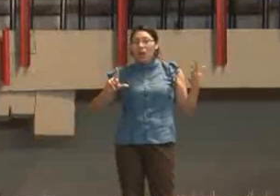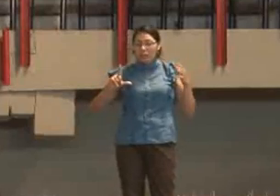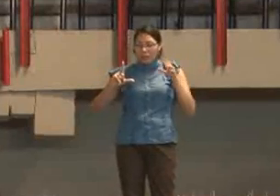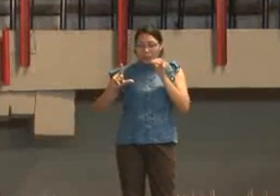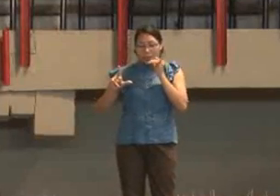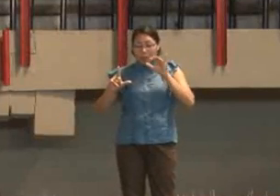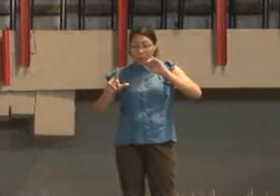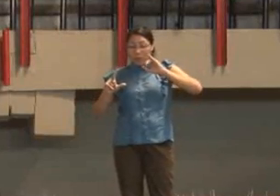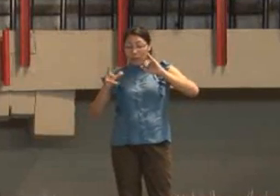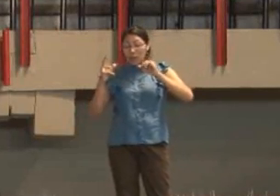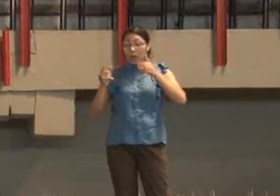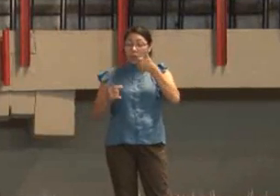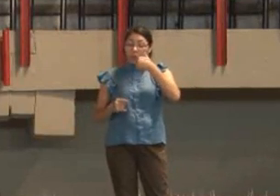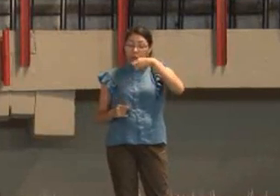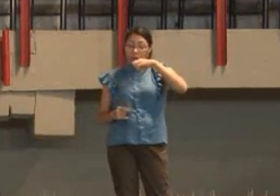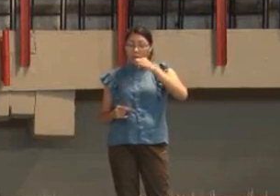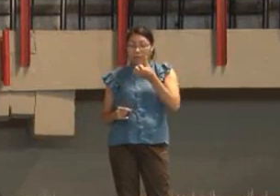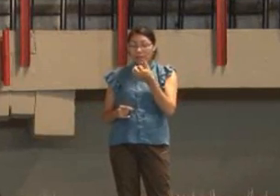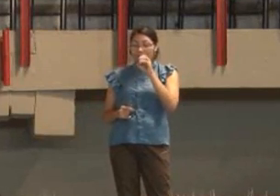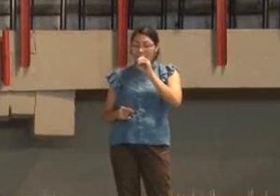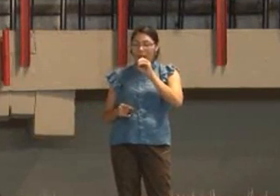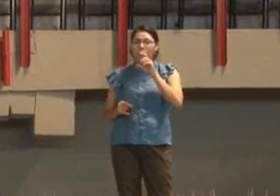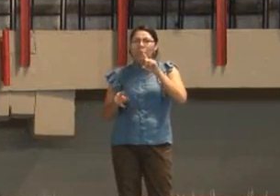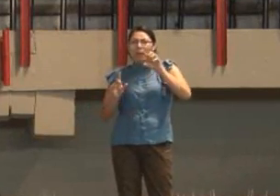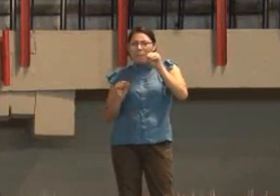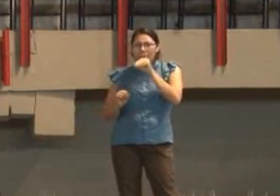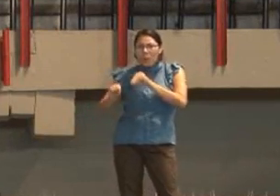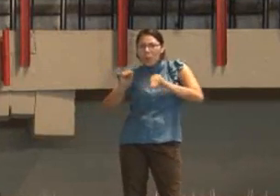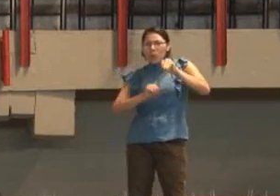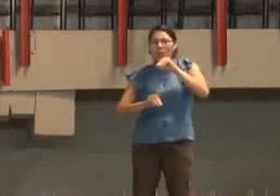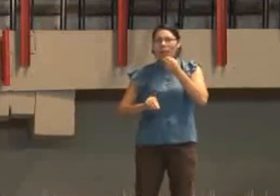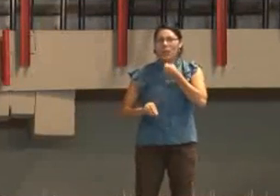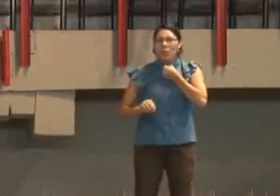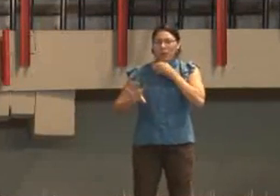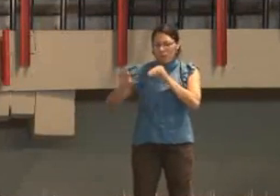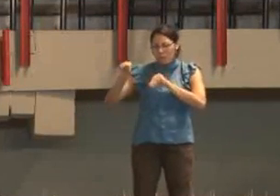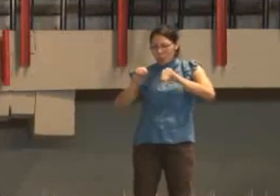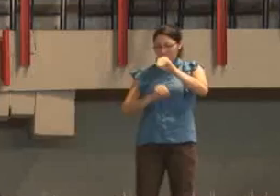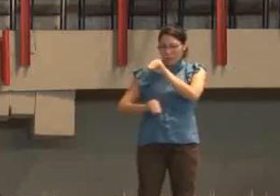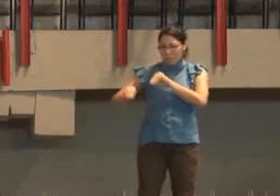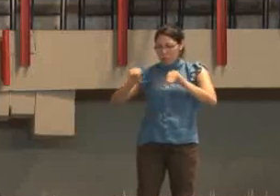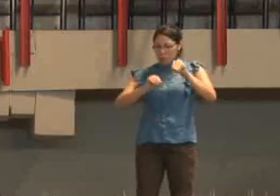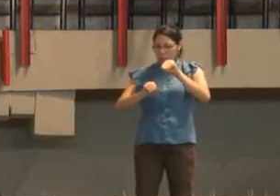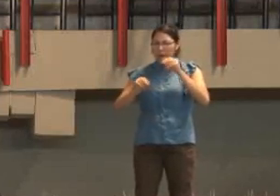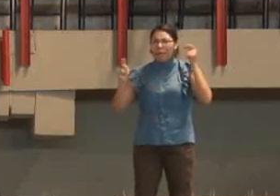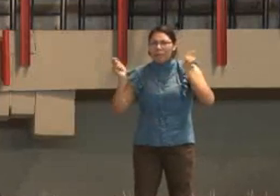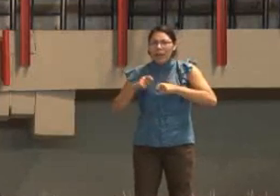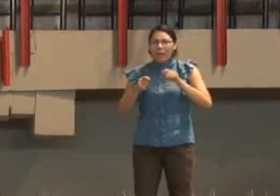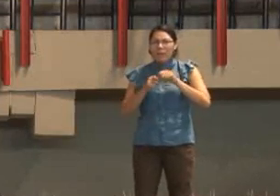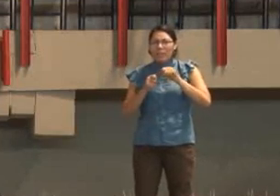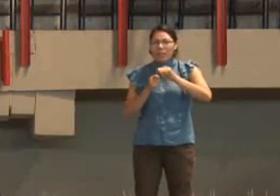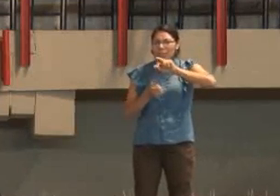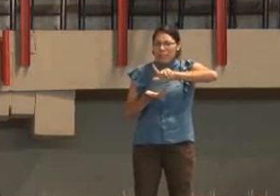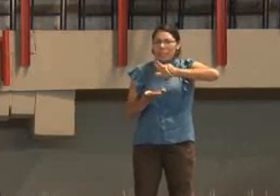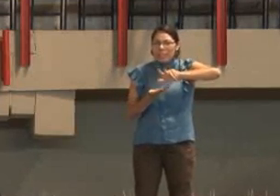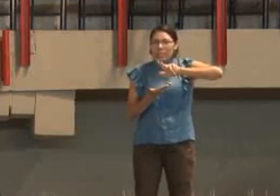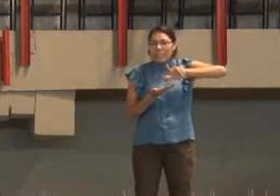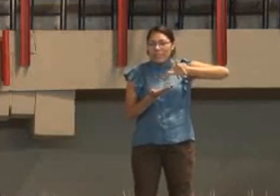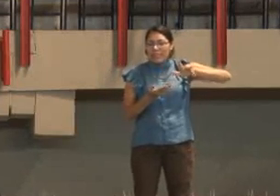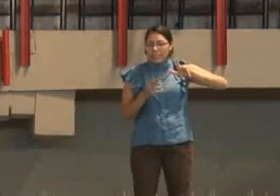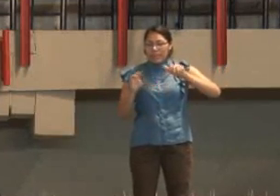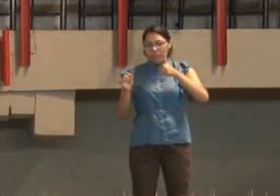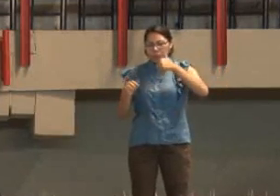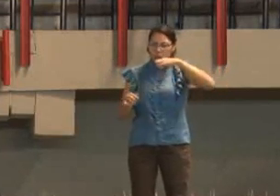que os algarismos são 1960? Resumindo, quantas placas diferentes eu posso escrever onde